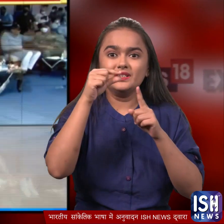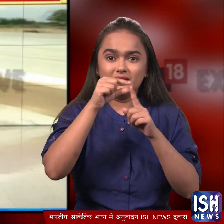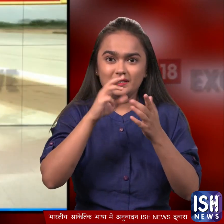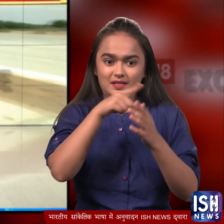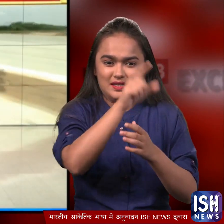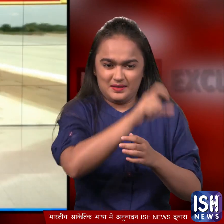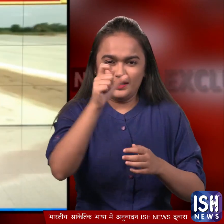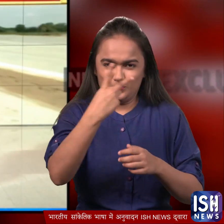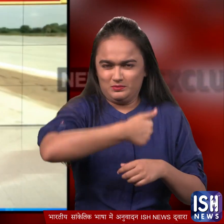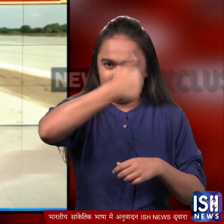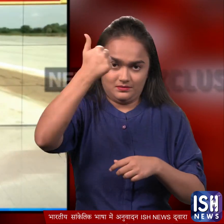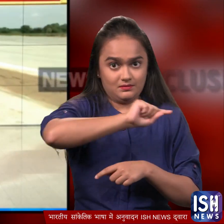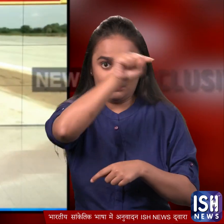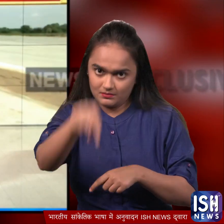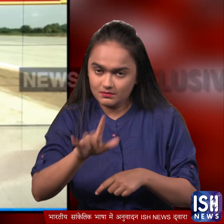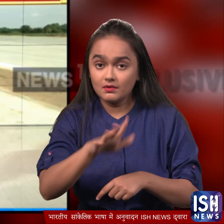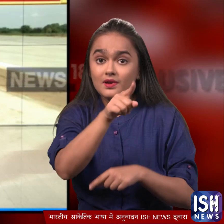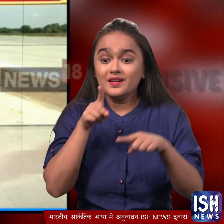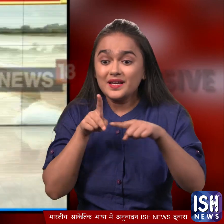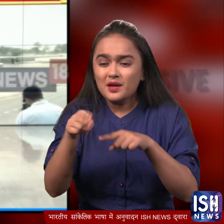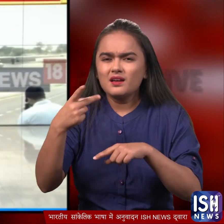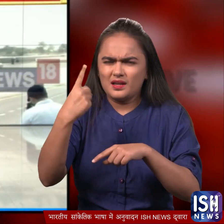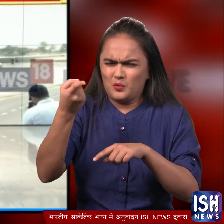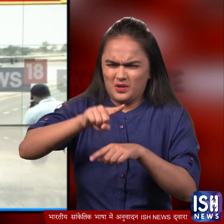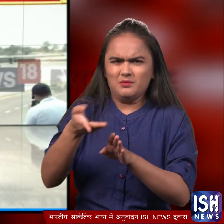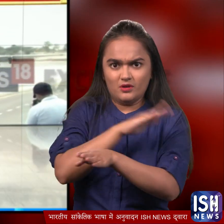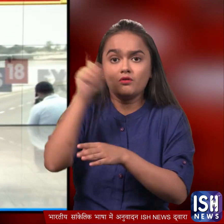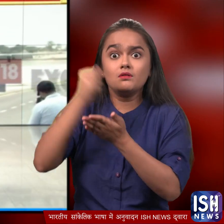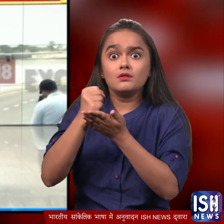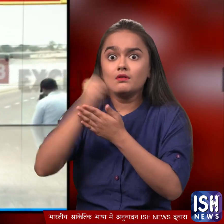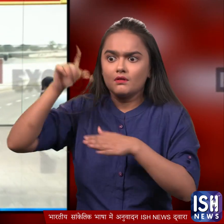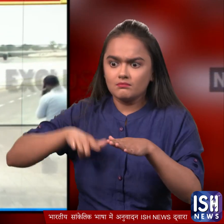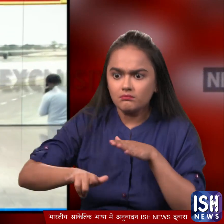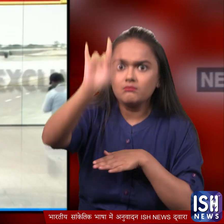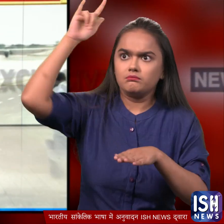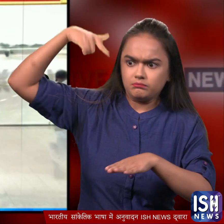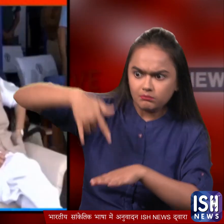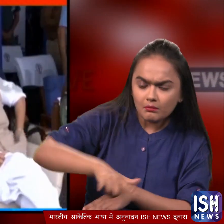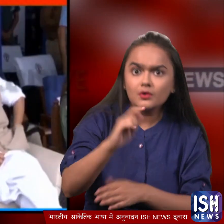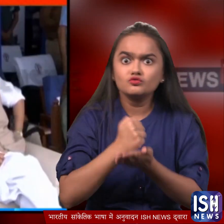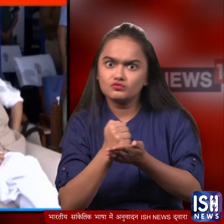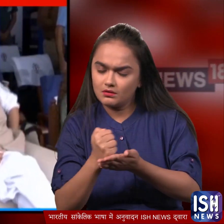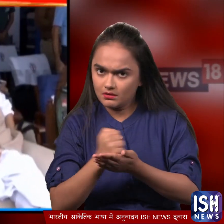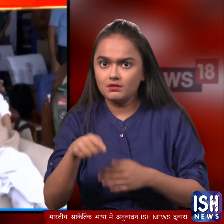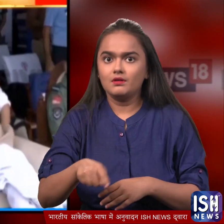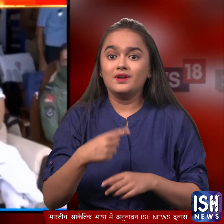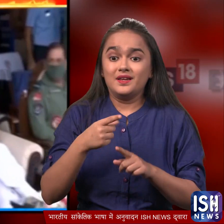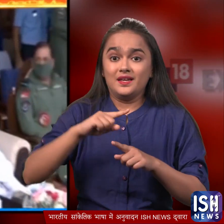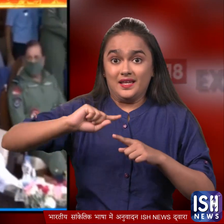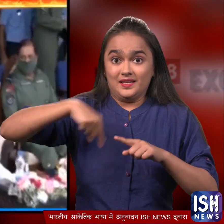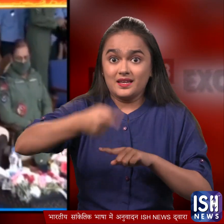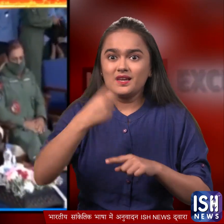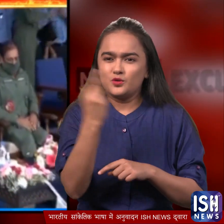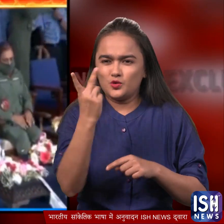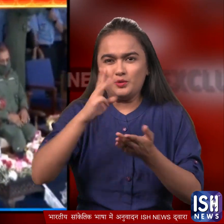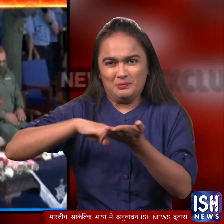मंत्री नितिन गडकरी वहां पहुंचे। उद्घाटन से एक दिन पहले इस हवाई पट्टी पर कई लड़ाकू विमानों ने ट्रायल किया, जिसके अगले दिन